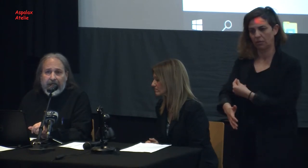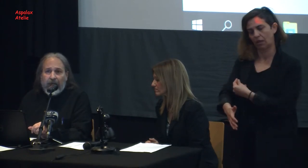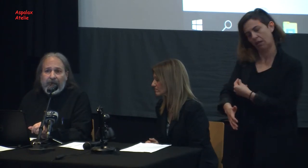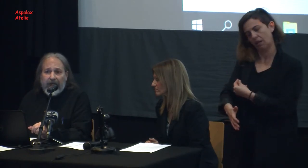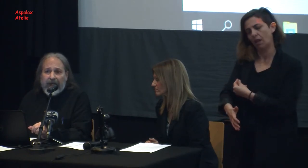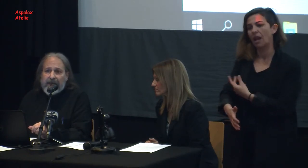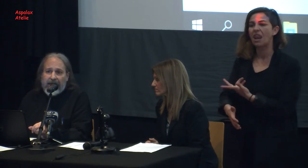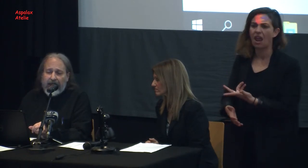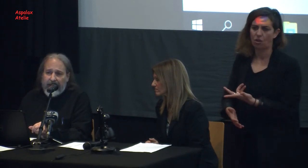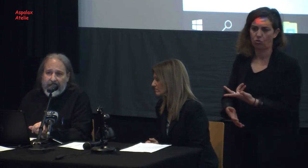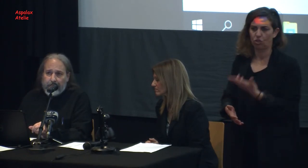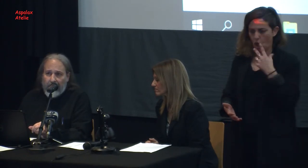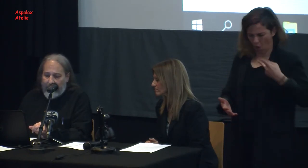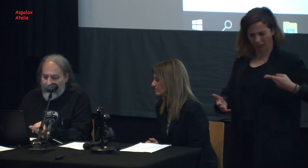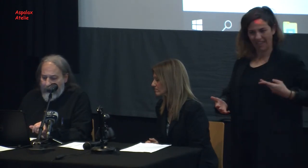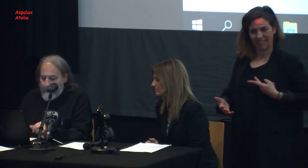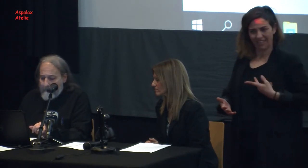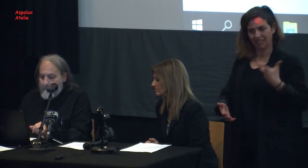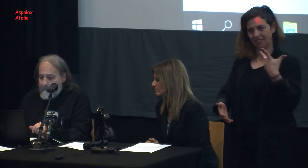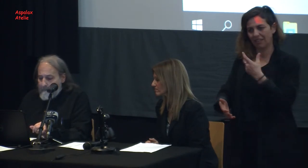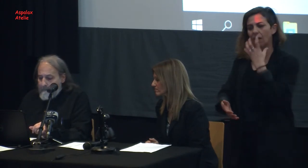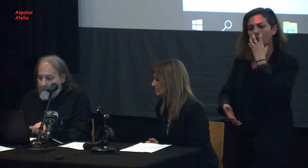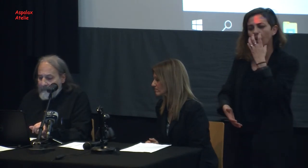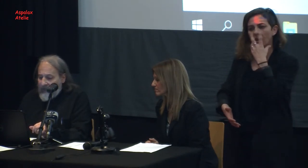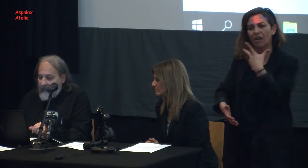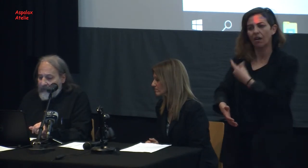στιγμή σε 2 διαφορετικές εγχειρήσεις που έκανα.